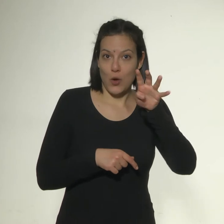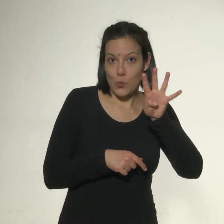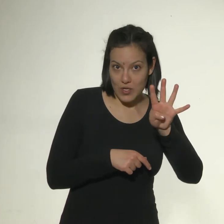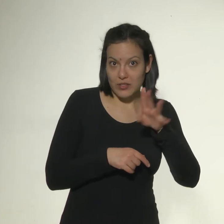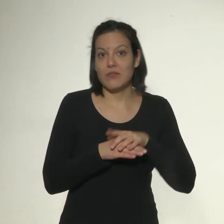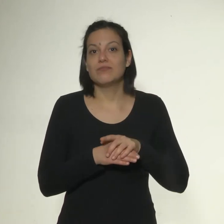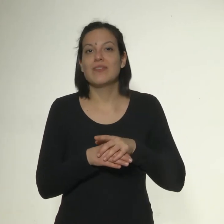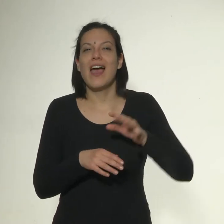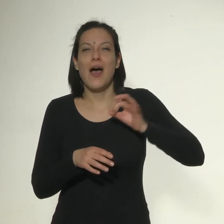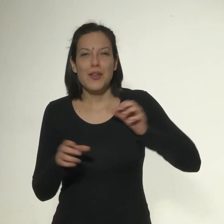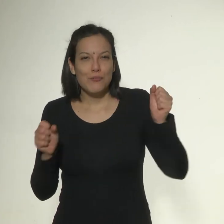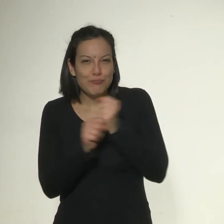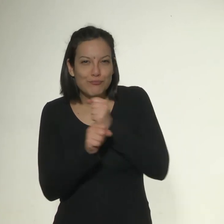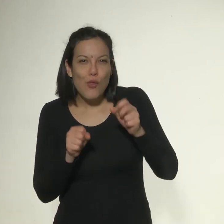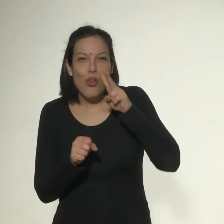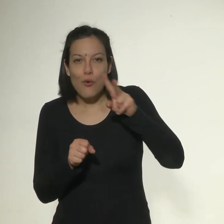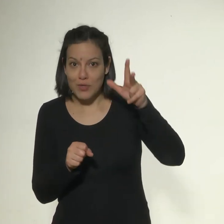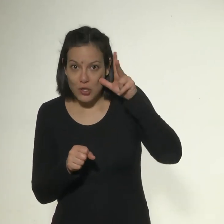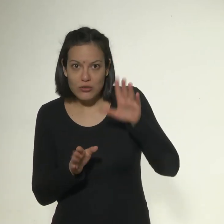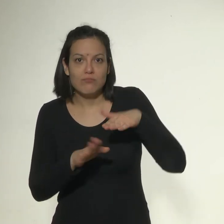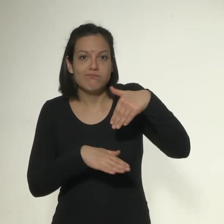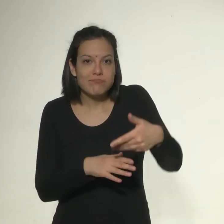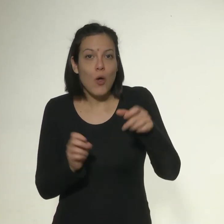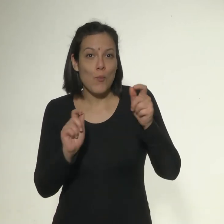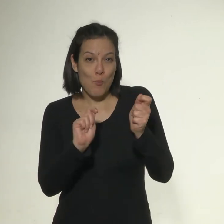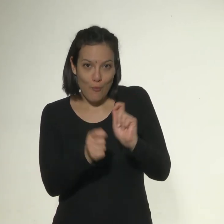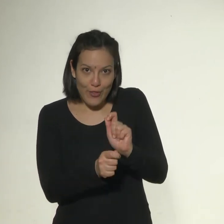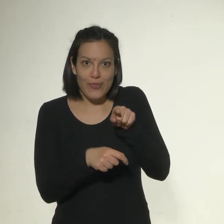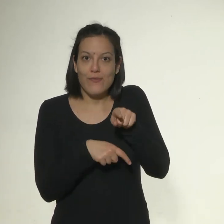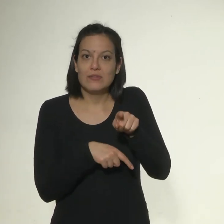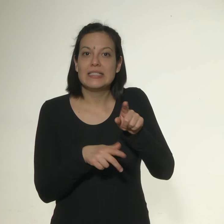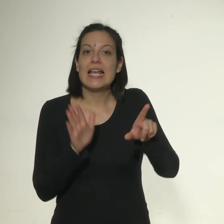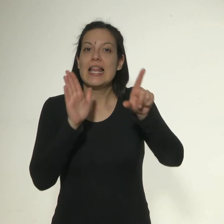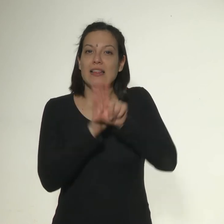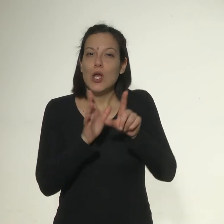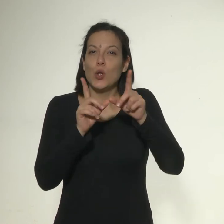26.364 del 2008, y su modificatoria, la Ley